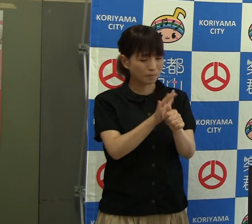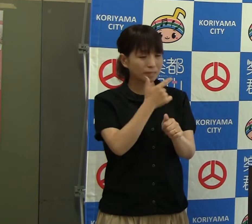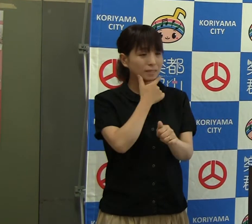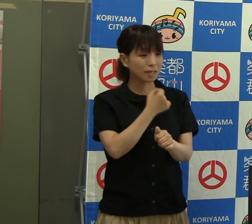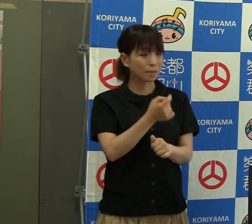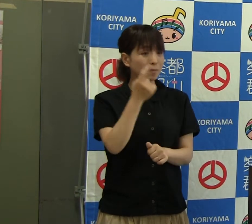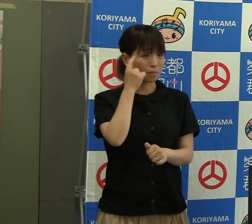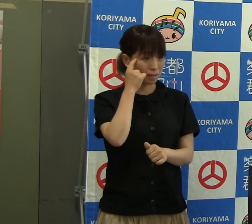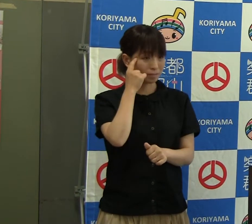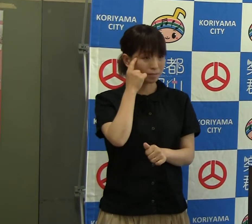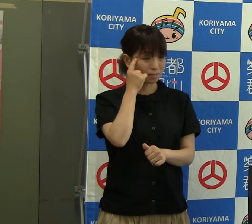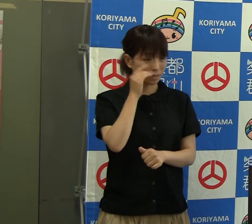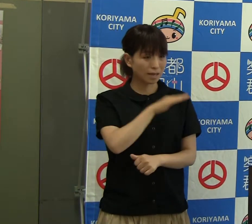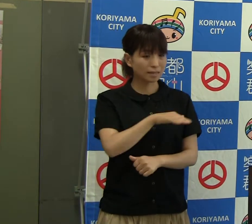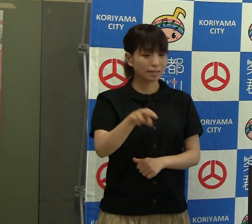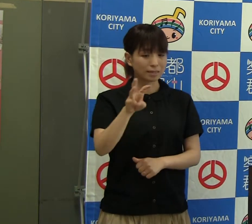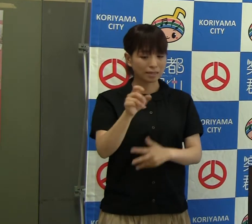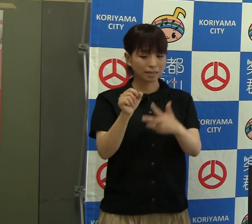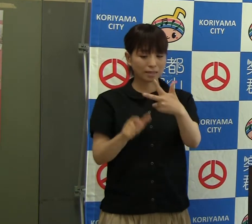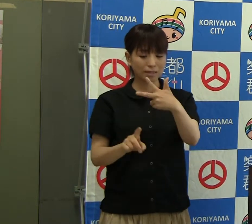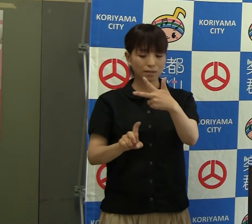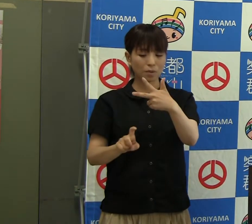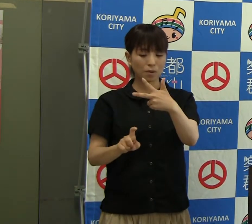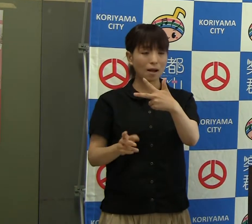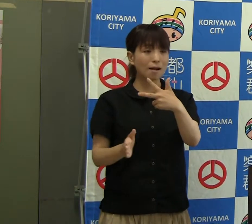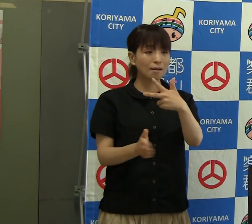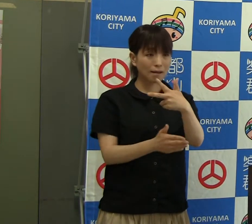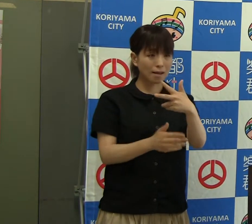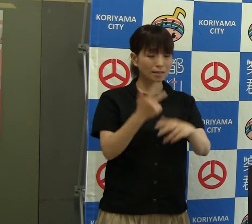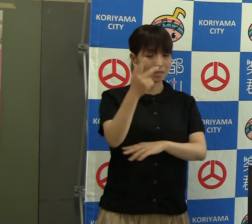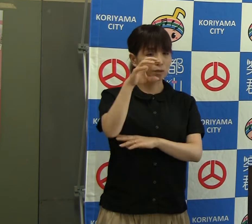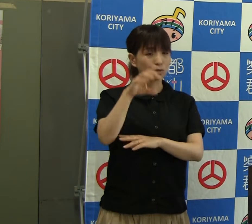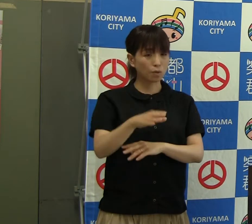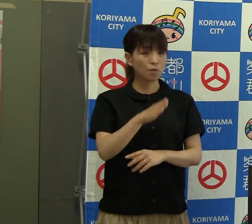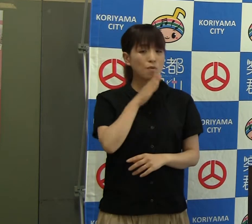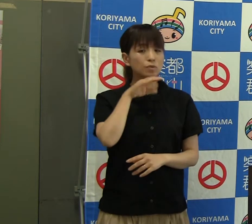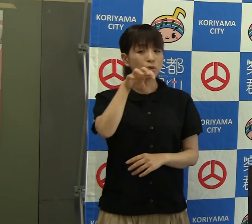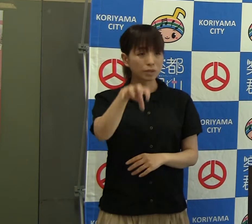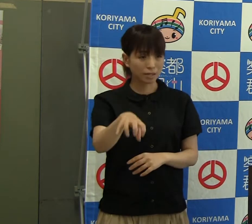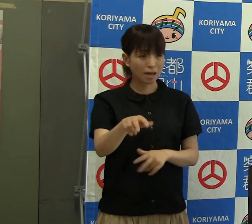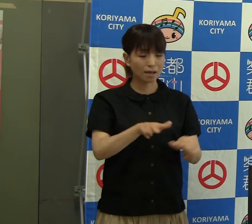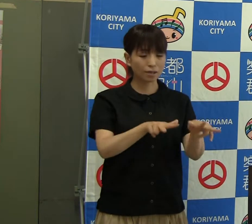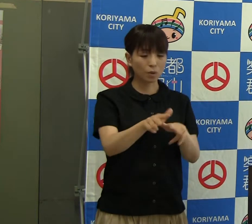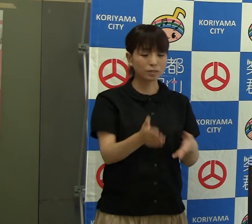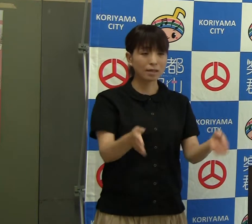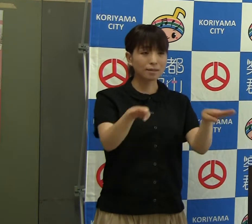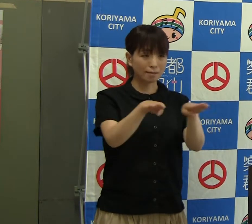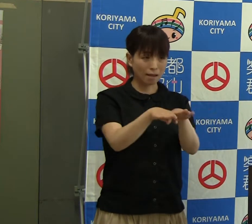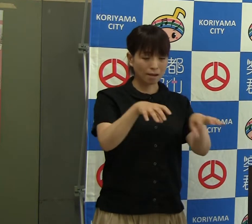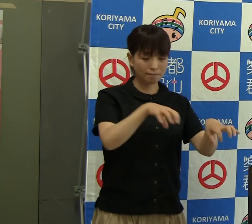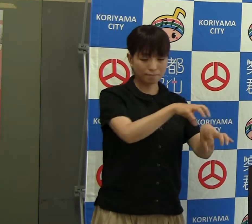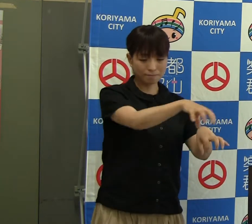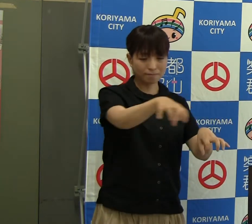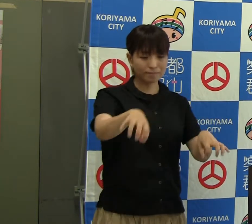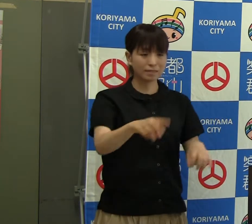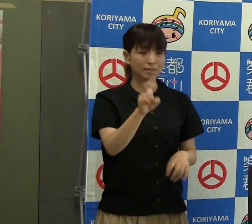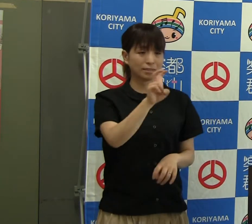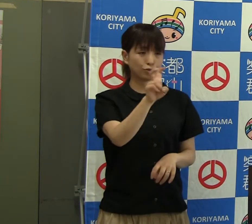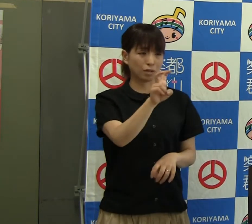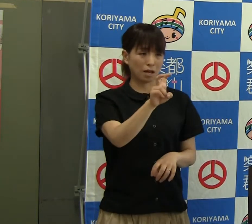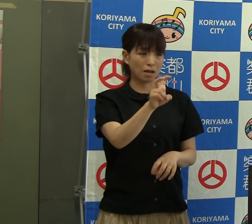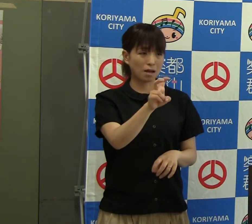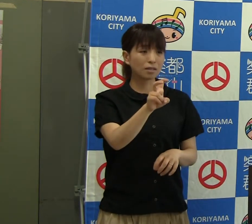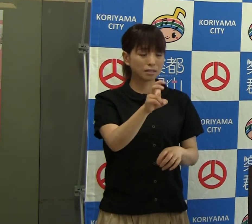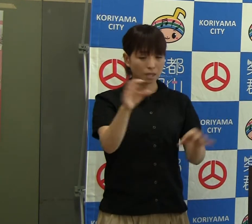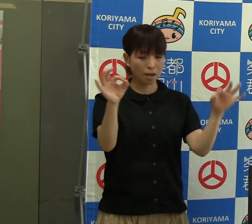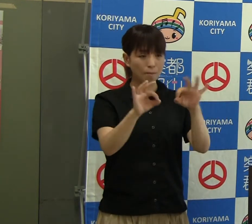成30年7月10日から市役所本庁舎、各行政センターなど20箇所に募金箱を